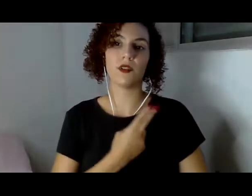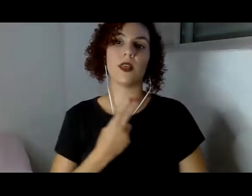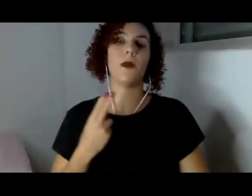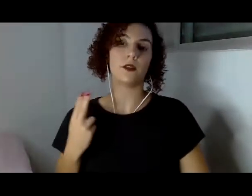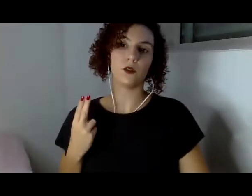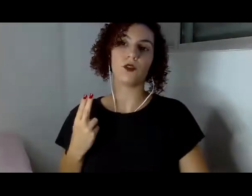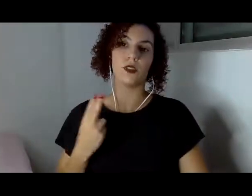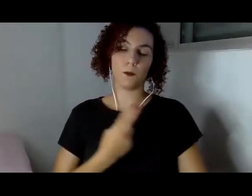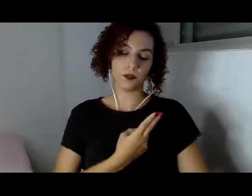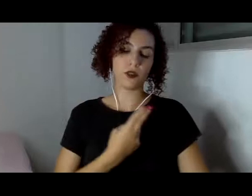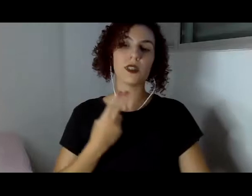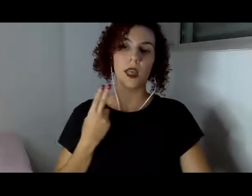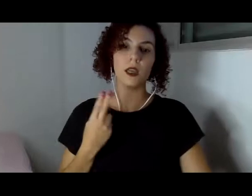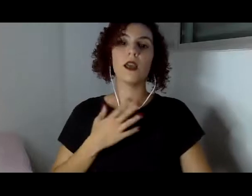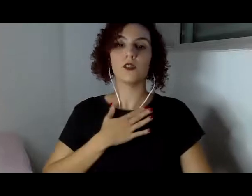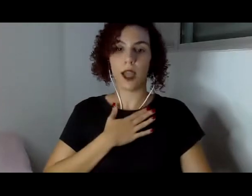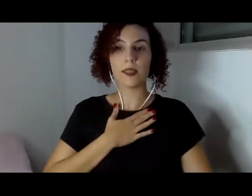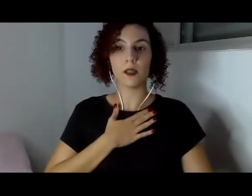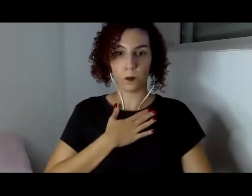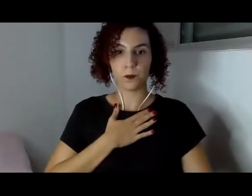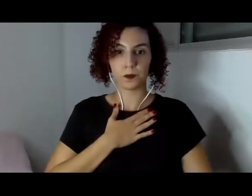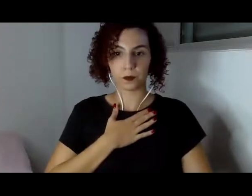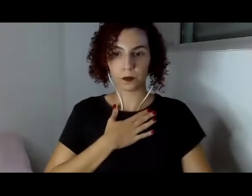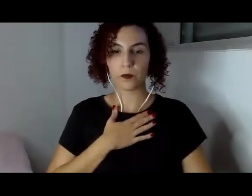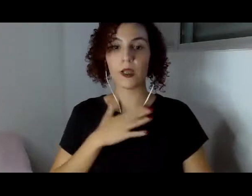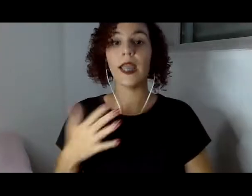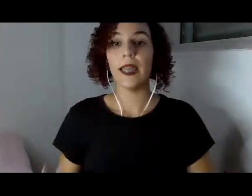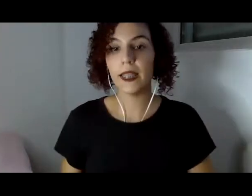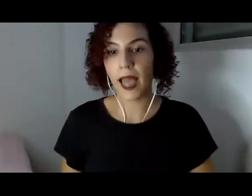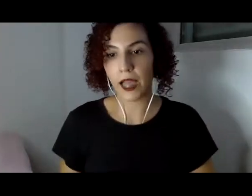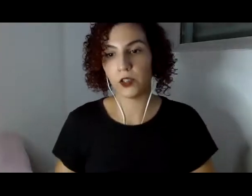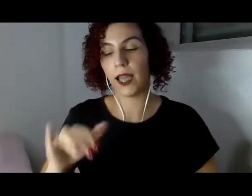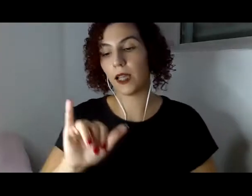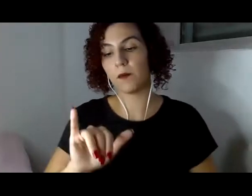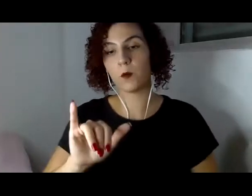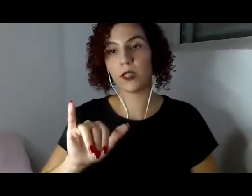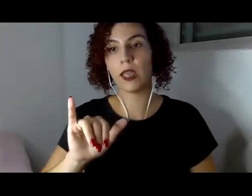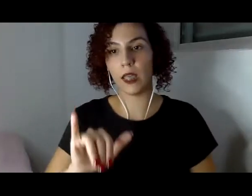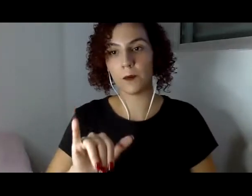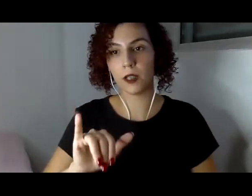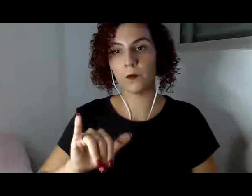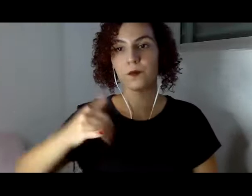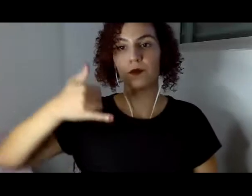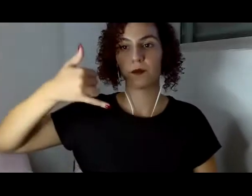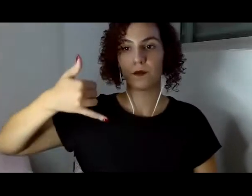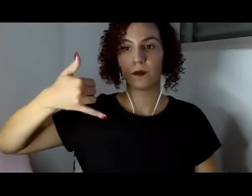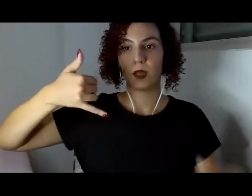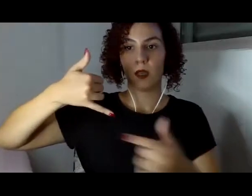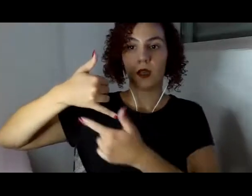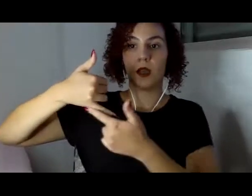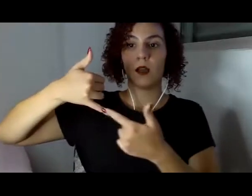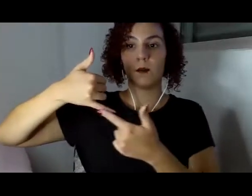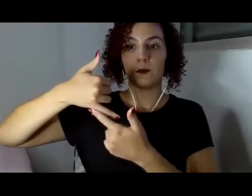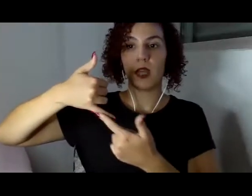se você fizer perto de você para você, já é seu. Idade é aquela mãozinha em Y,